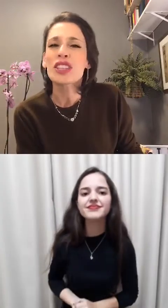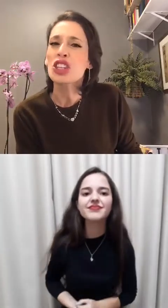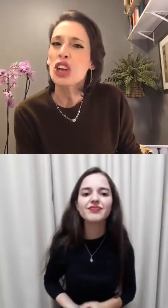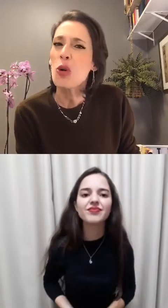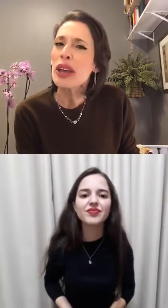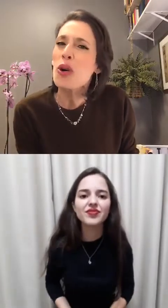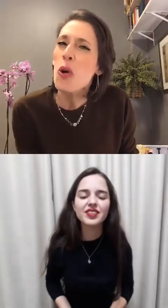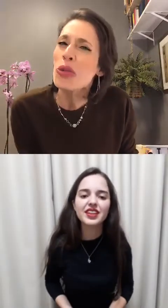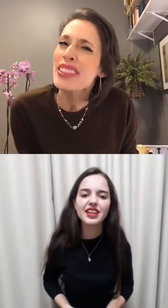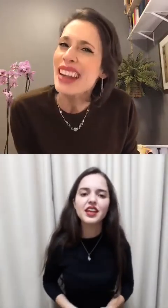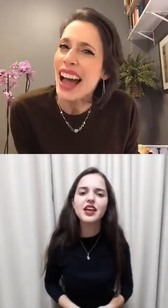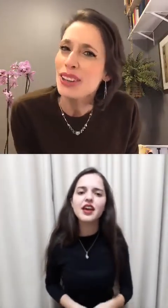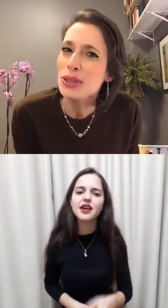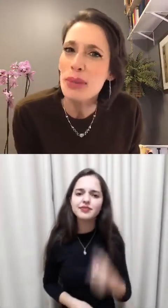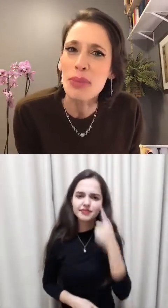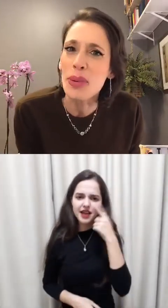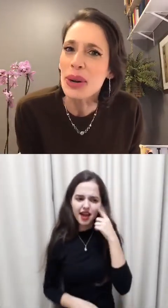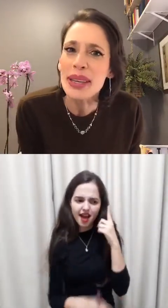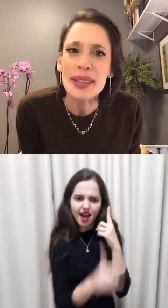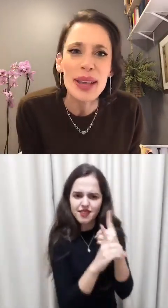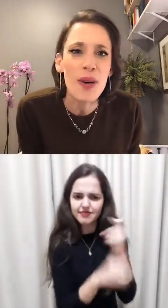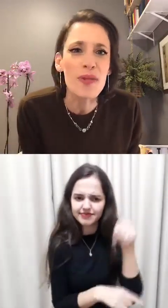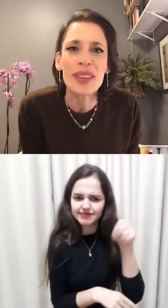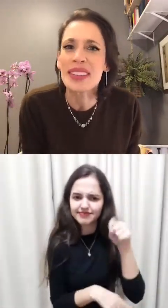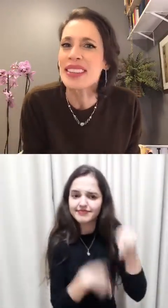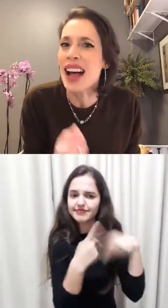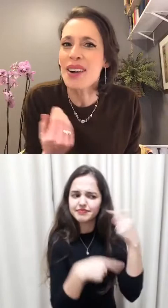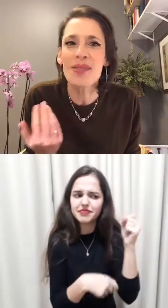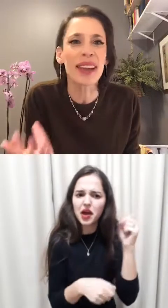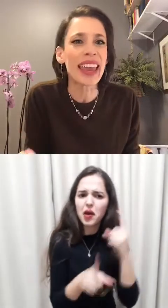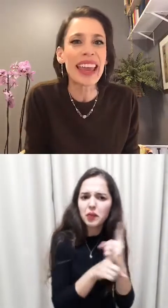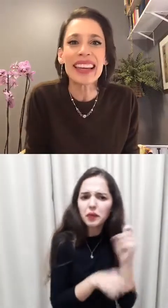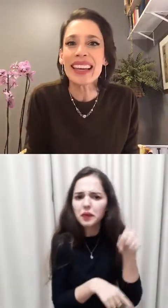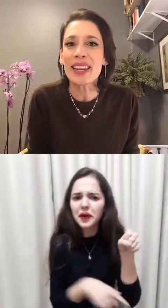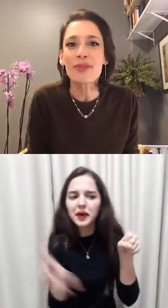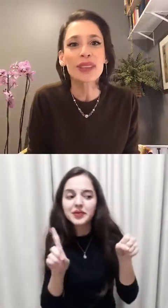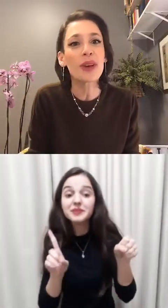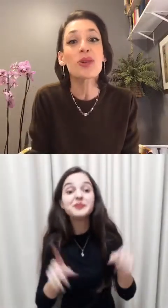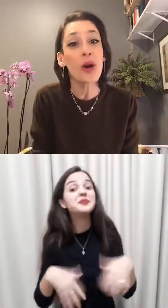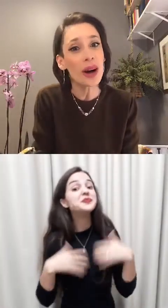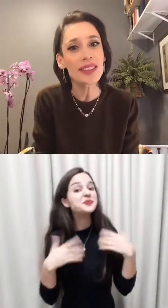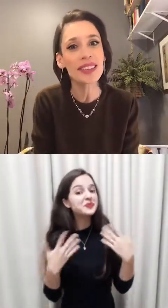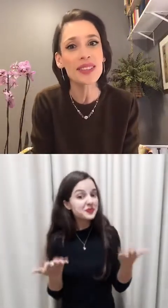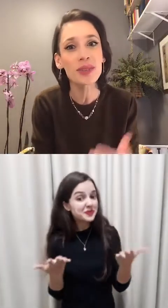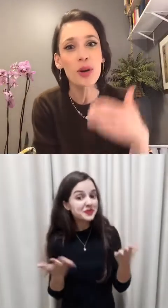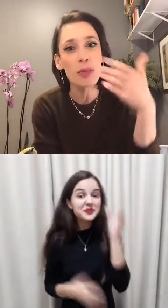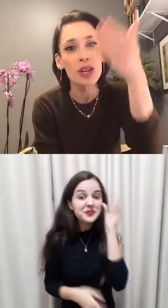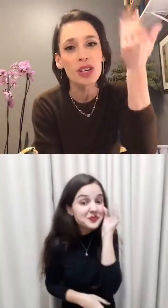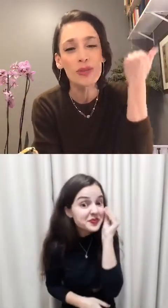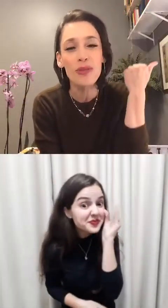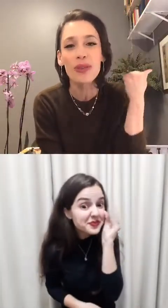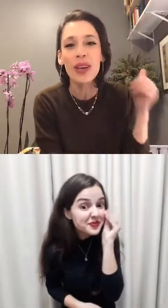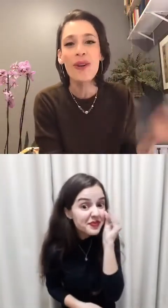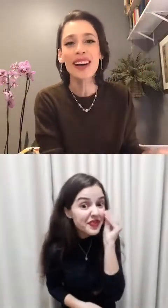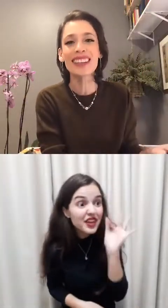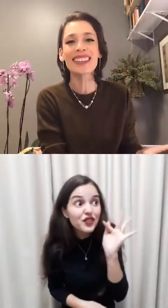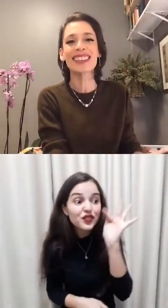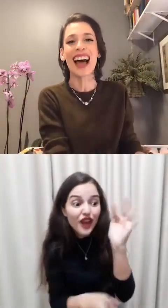Você chegou a encontrá-lo depois, a conversar com ele? Fiquei curiosa se o teu objetivo